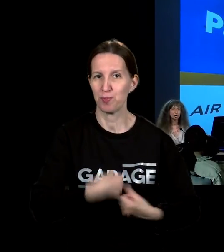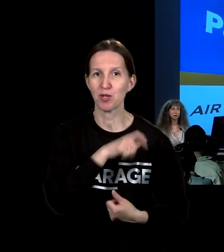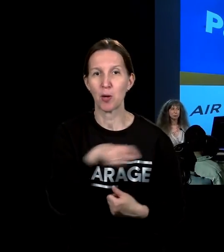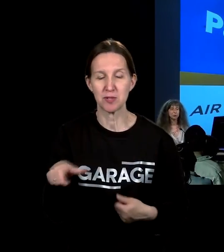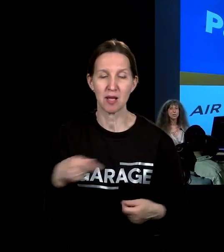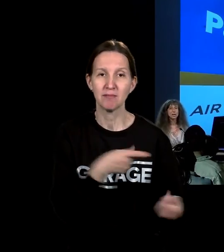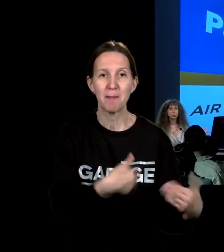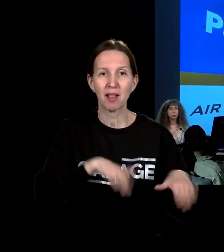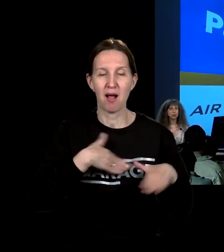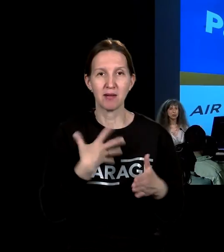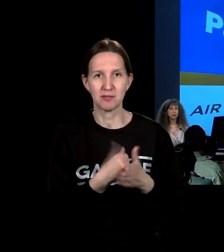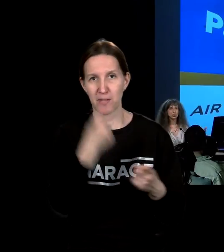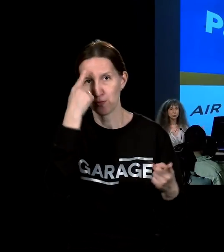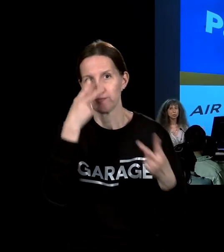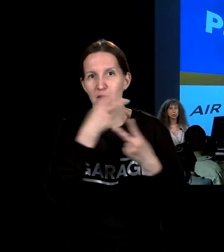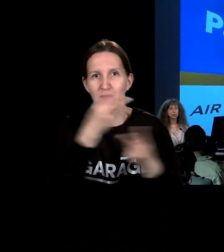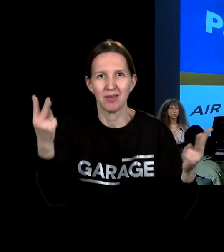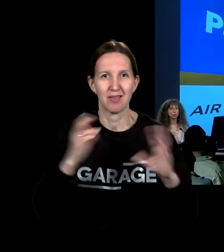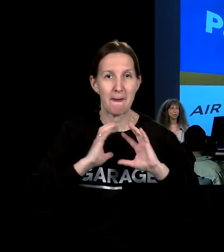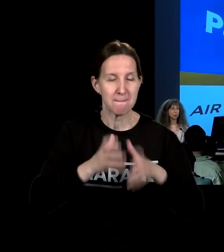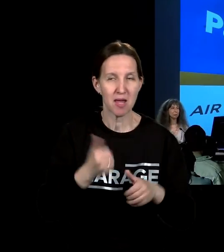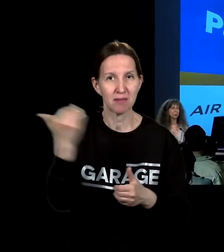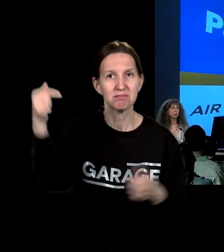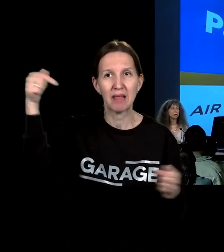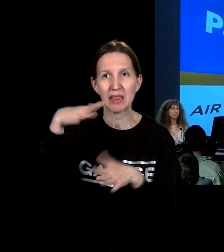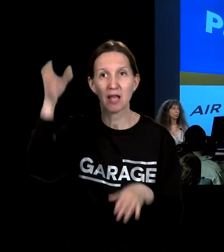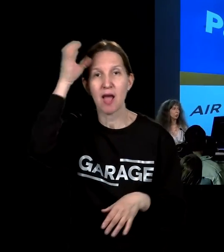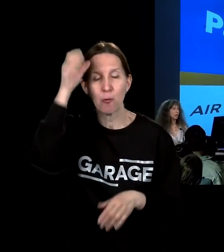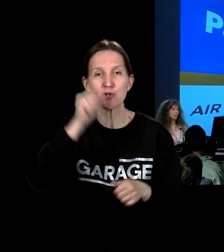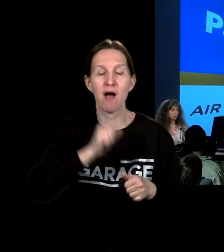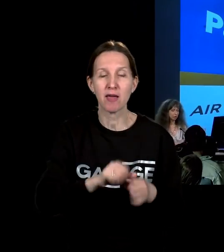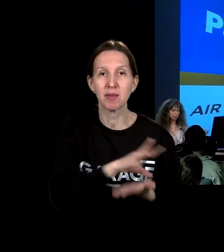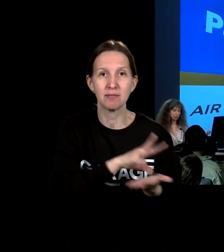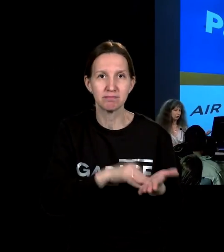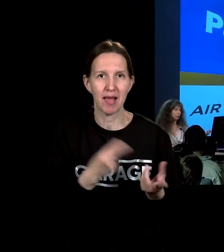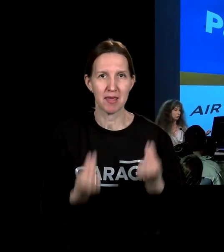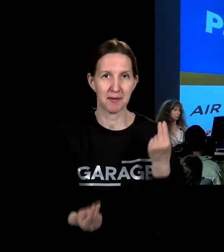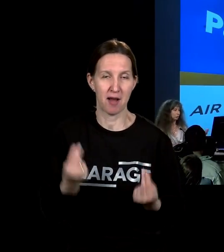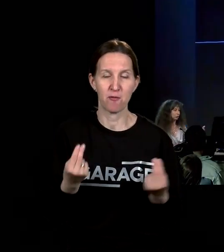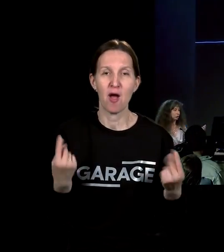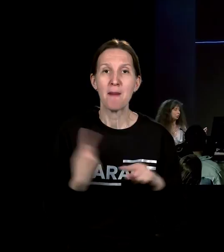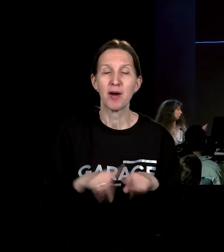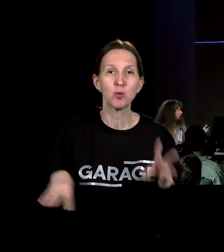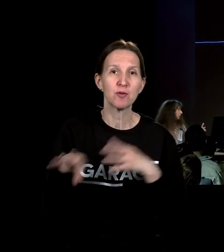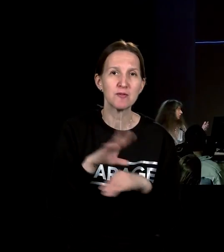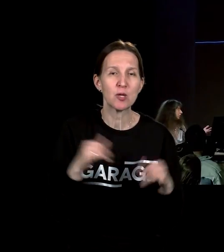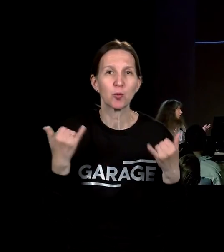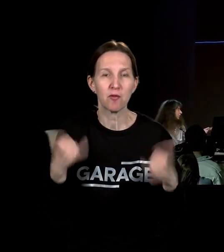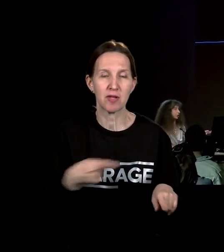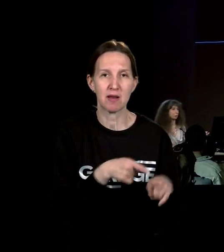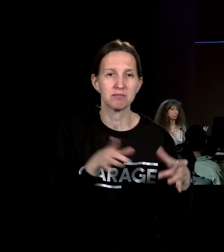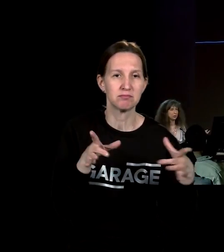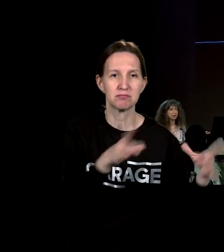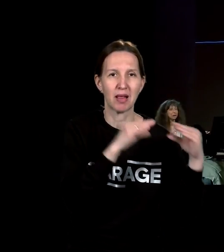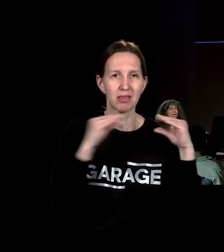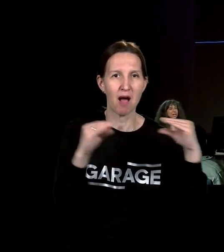свою картину мира, но предлагает не научную картину мира, а вот именно вот эту игровую. И поэтому все удивительные вот эти летающие